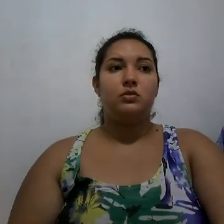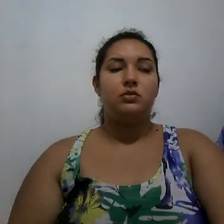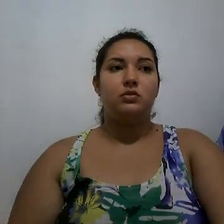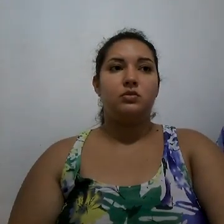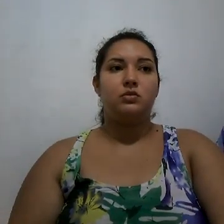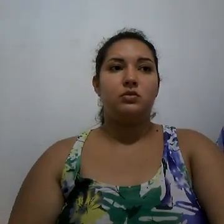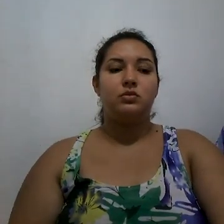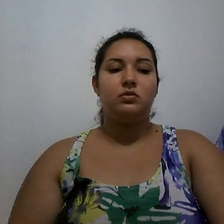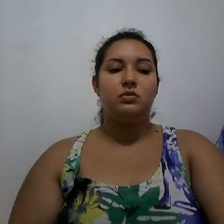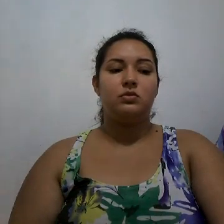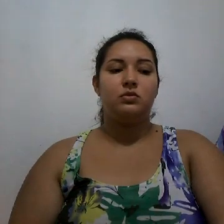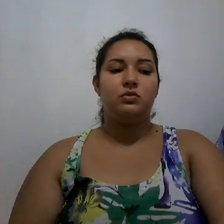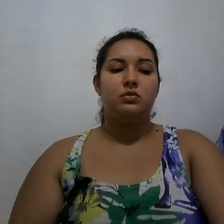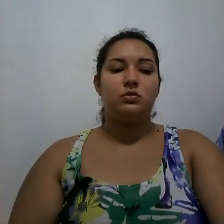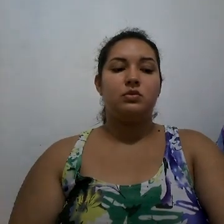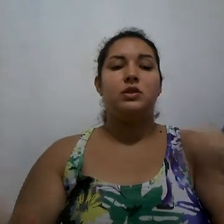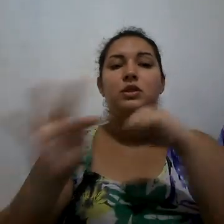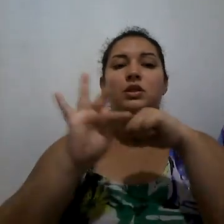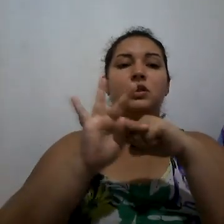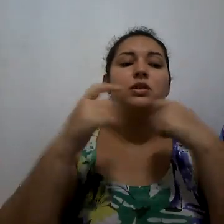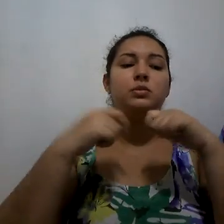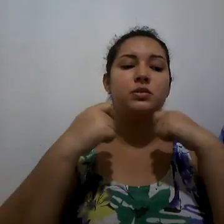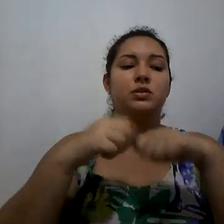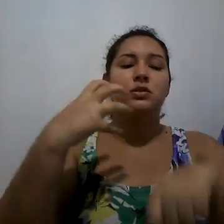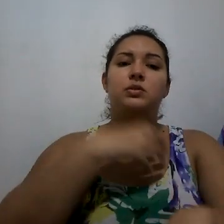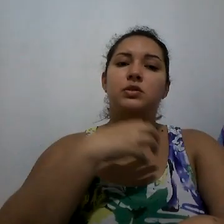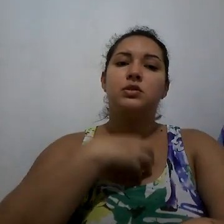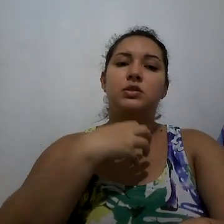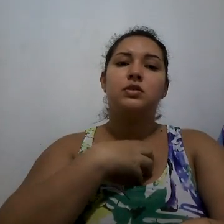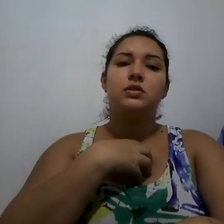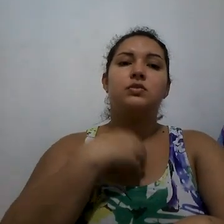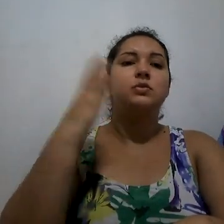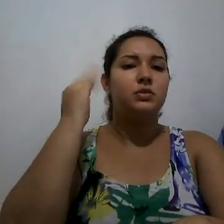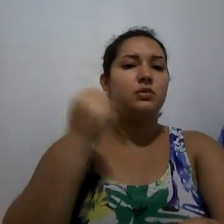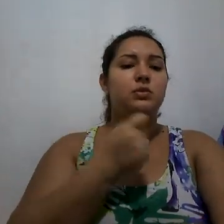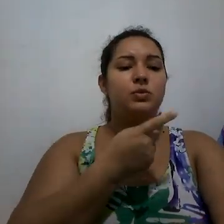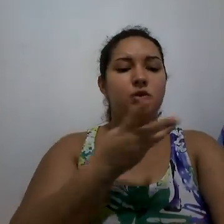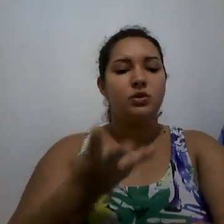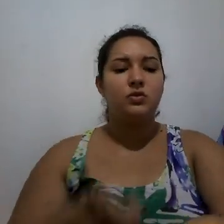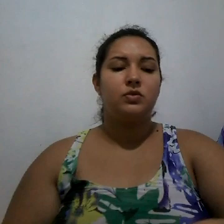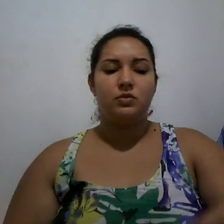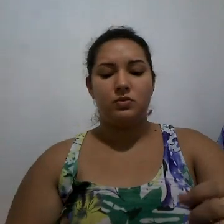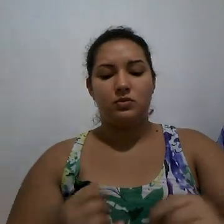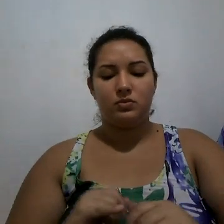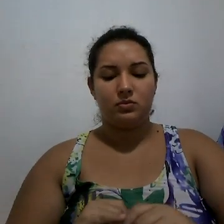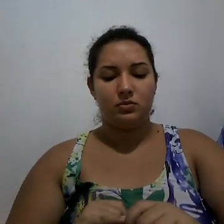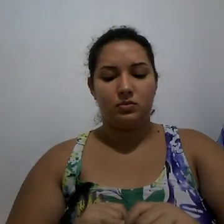mais sensível para que possa ser quantificada, ok? Para que se consiga ali